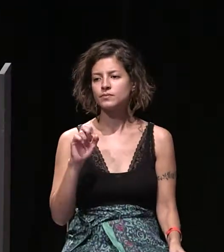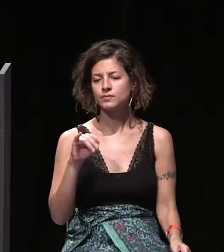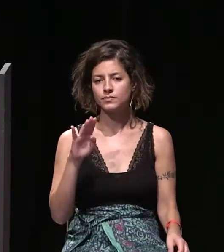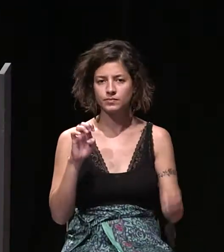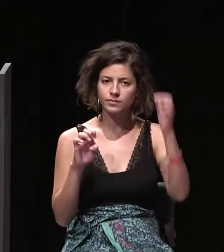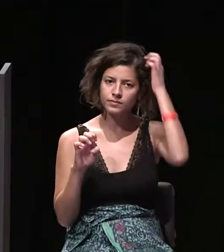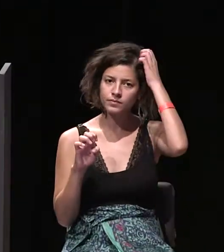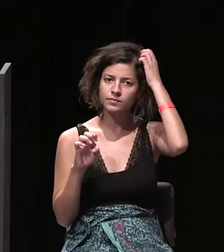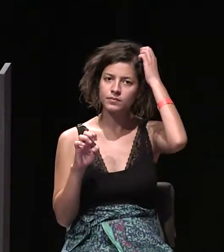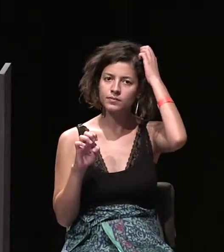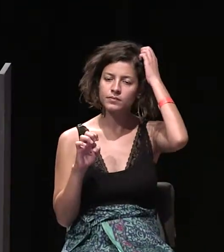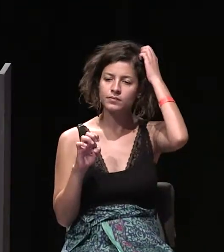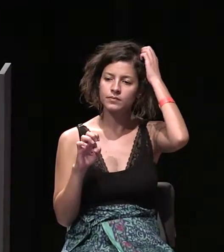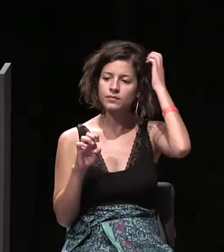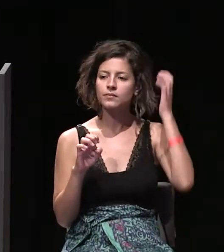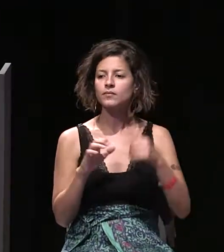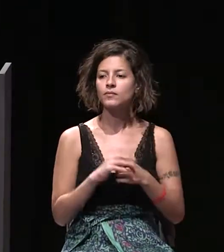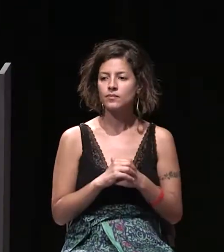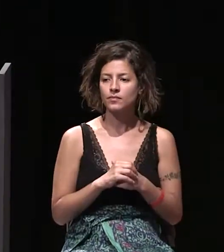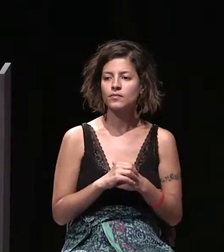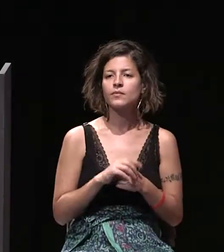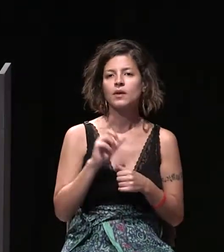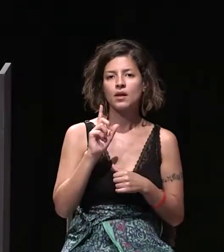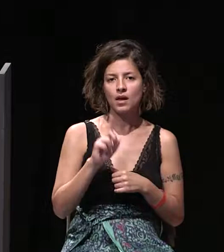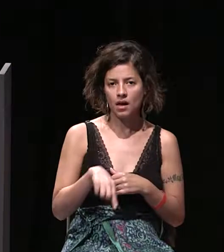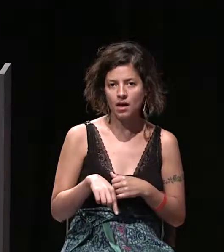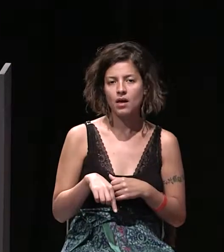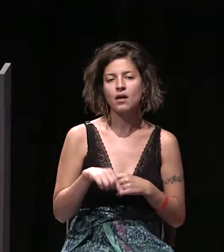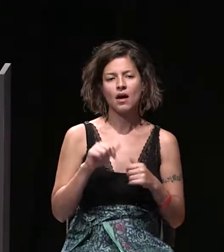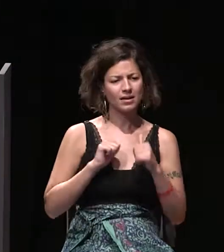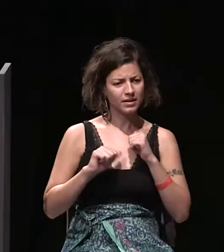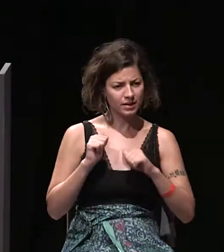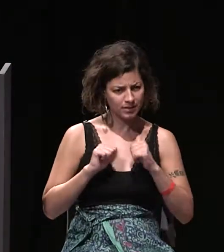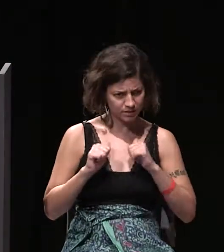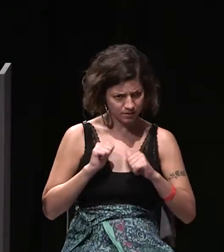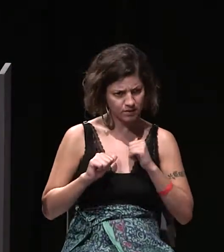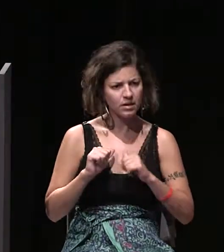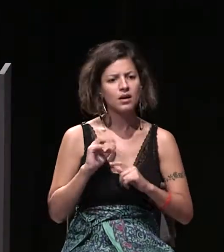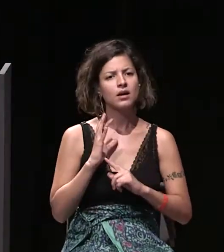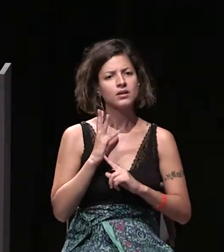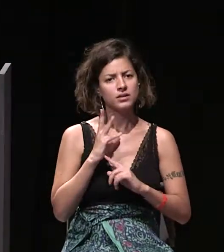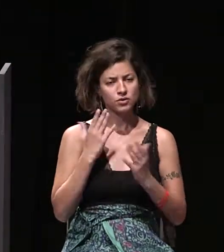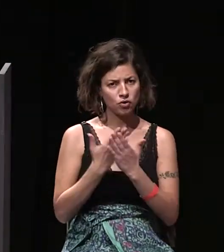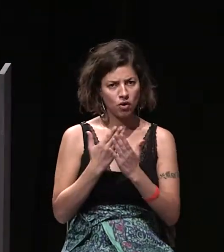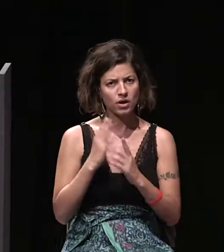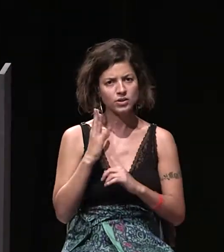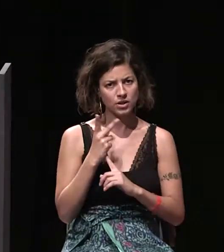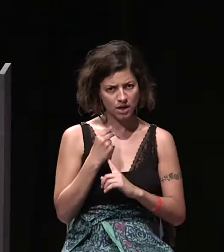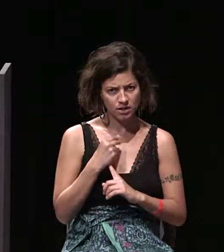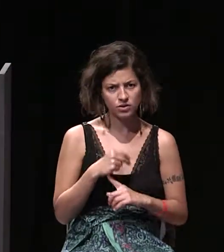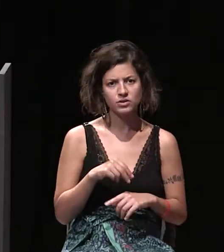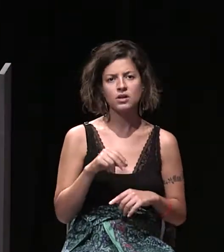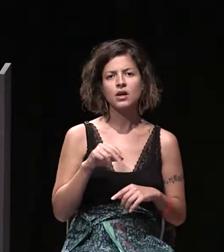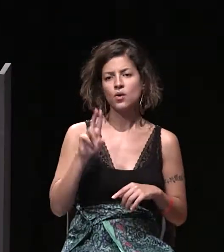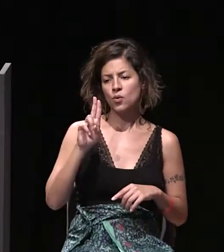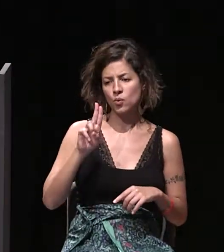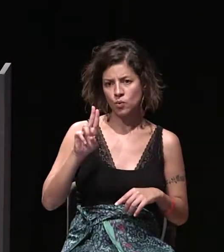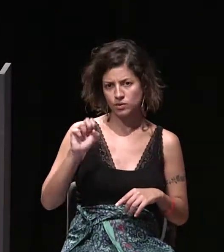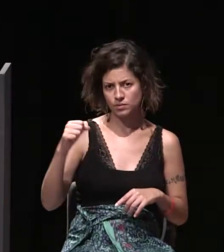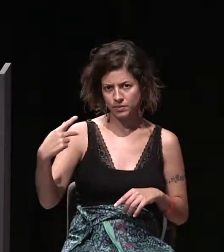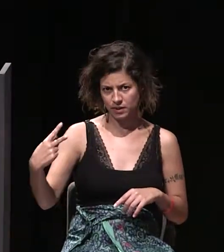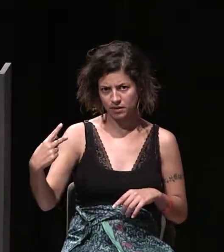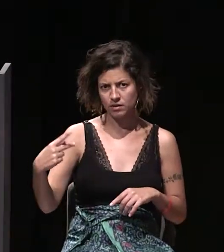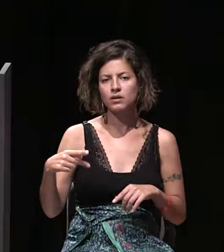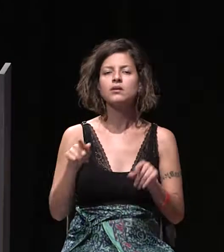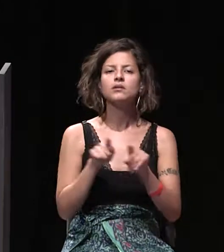Even, então, ela é obstetriz formada pela Escola de Artes, Ciências e Humanidades da Universidade de São Paulo, a USP, e mestra pelo programa